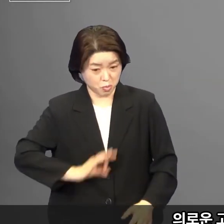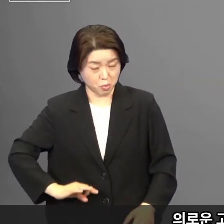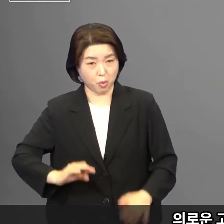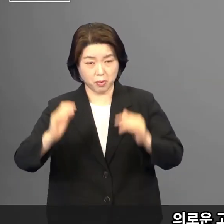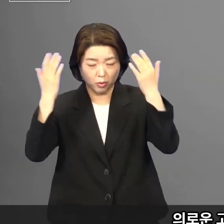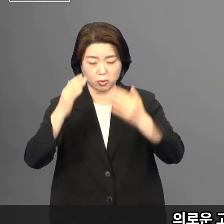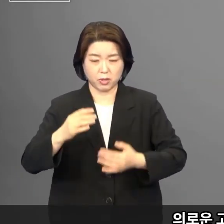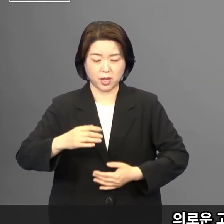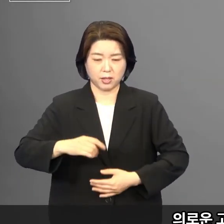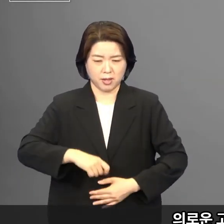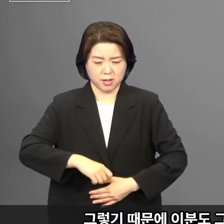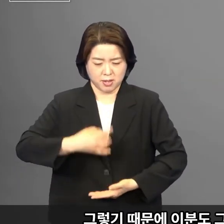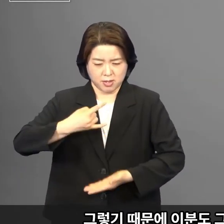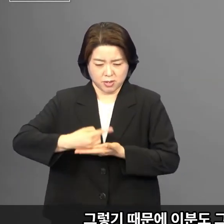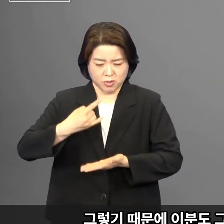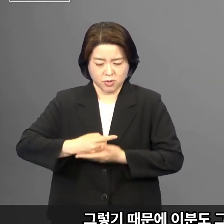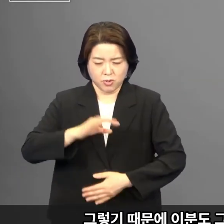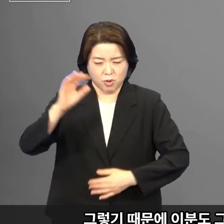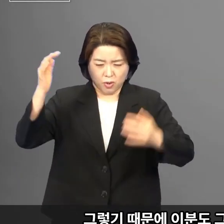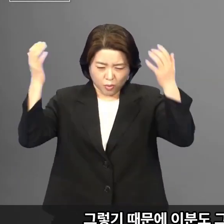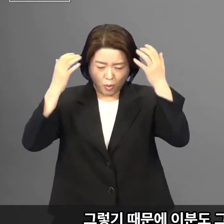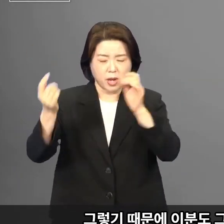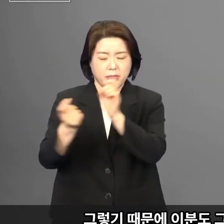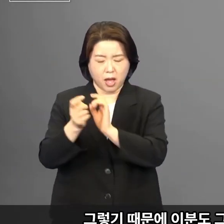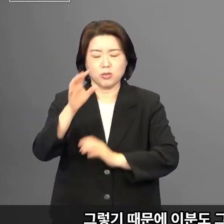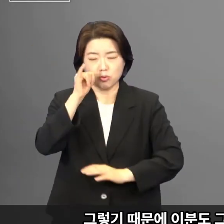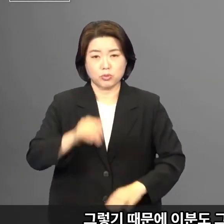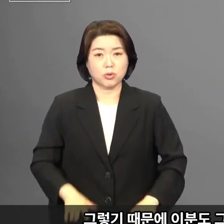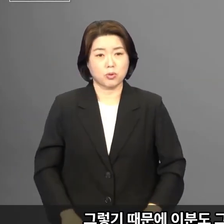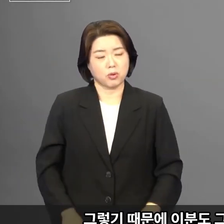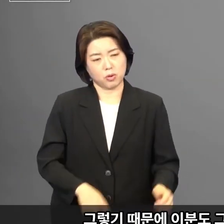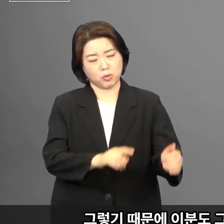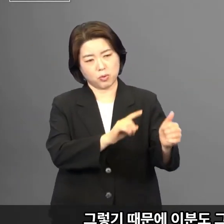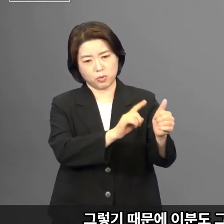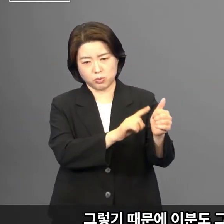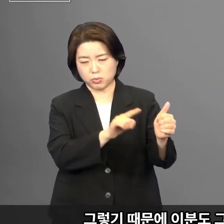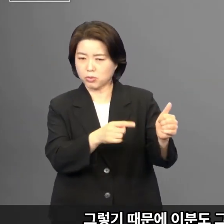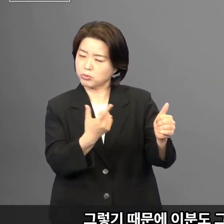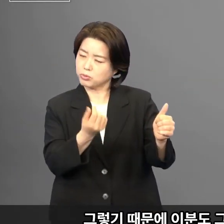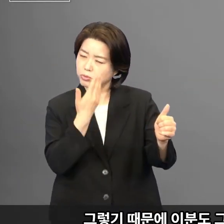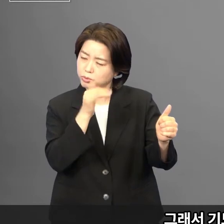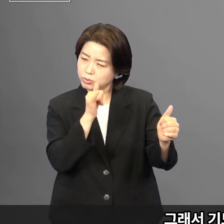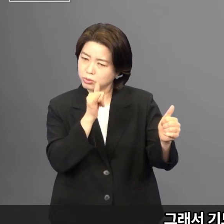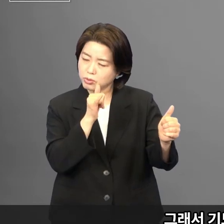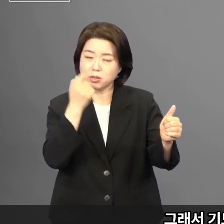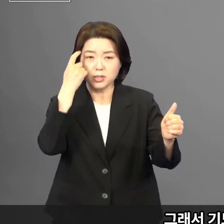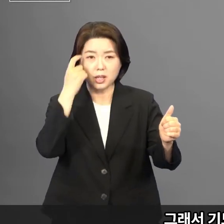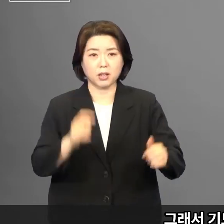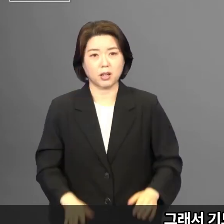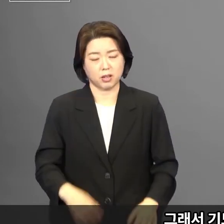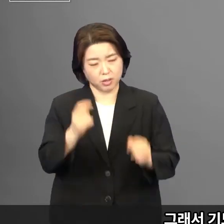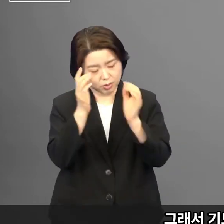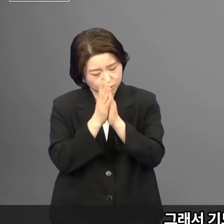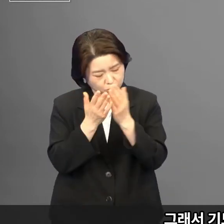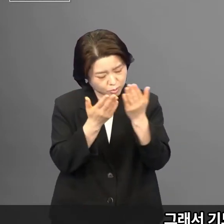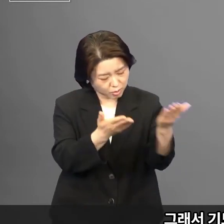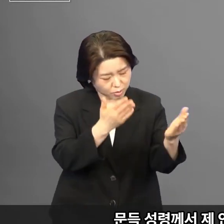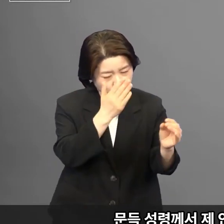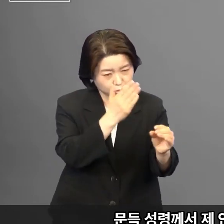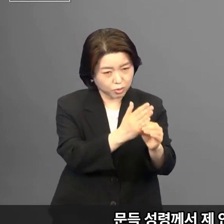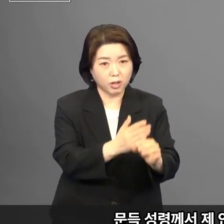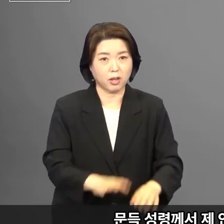의로운 고난이 있잖아요. 그렇기 때문에 이분도 그런 고난일 수 있겠다 싶었어요. 자, 그래서 기도를 하고